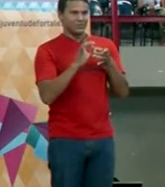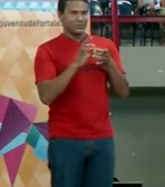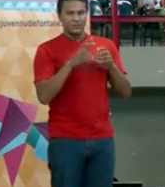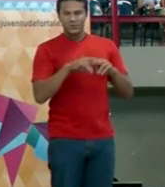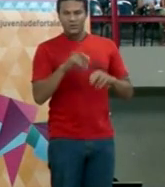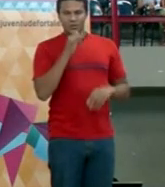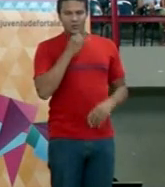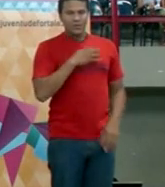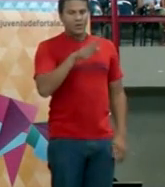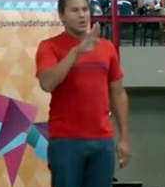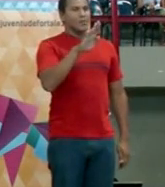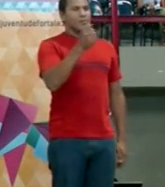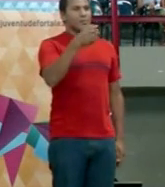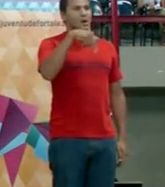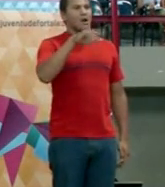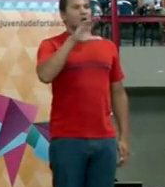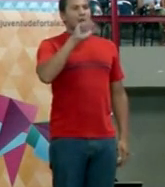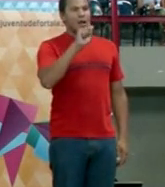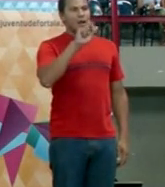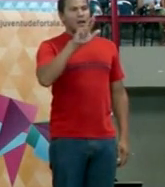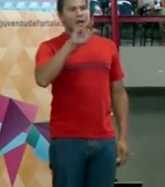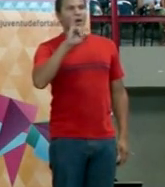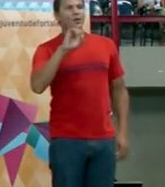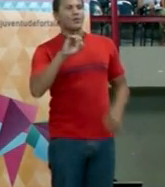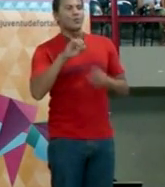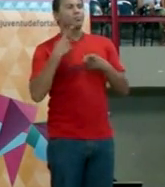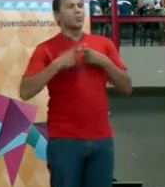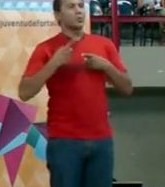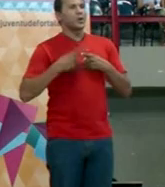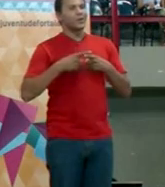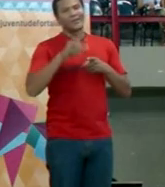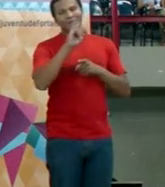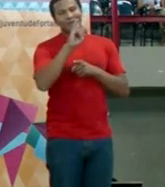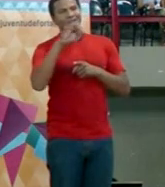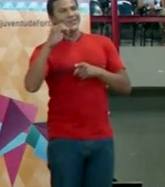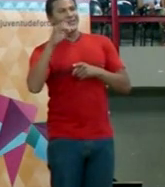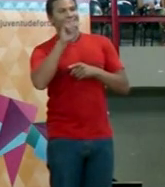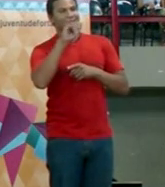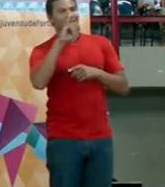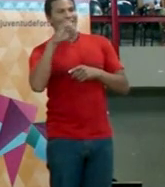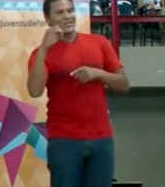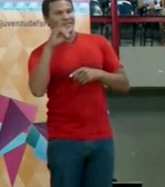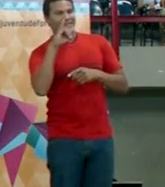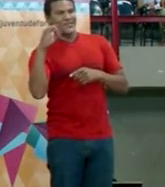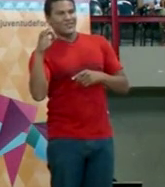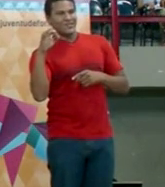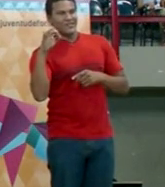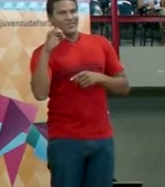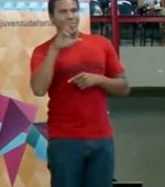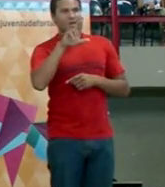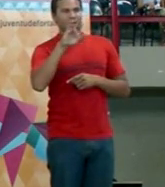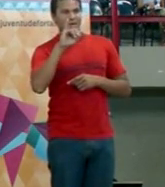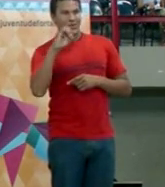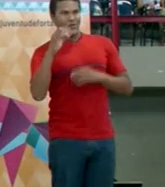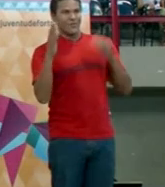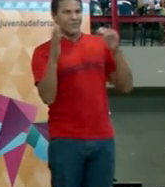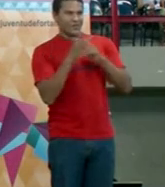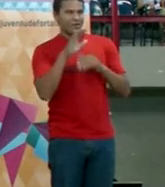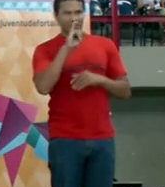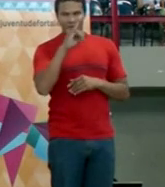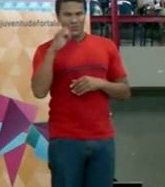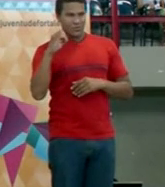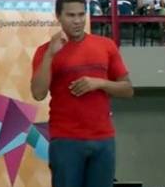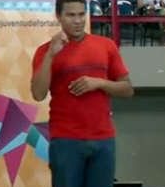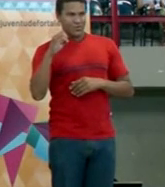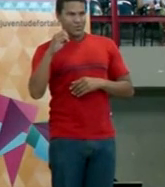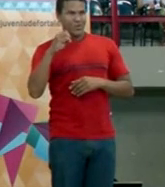é acentuado pelo mesmo motivo de relógio e de natalício. A sílaba forte é a penúltima e termina